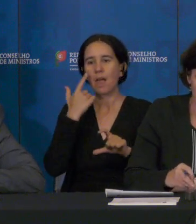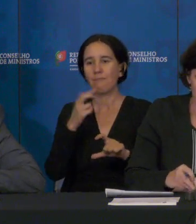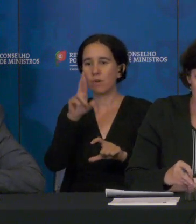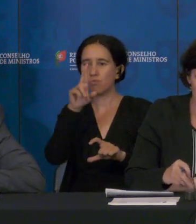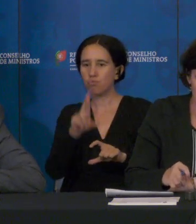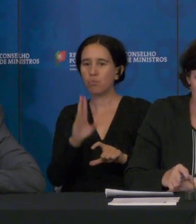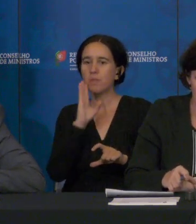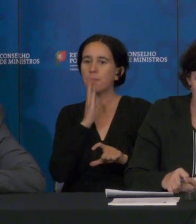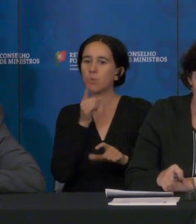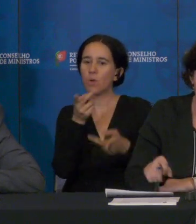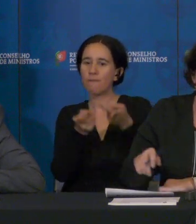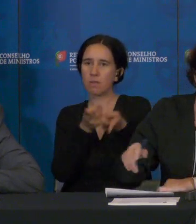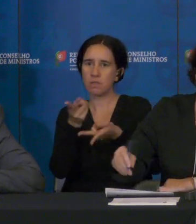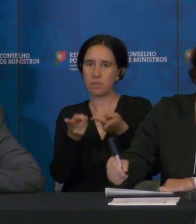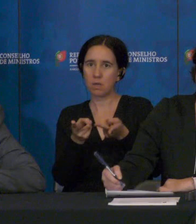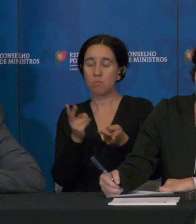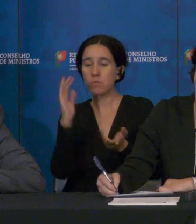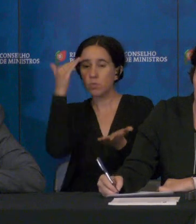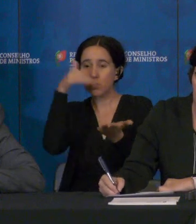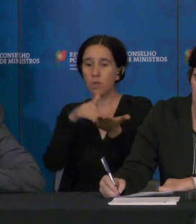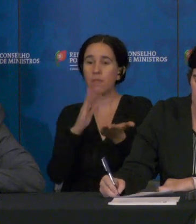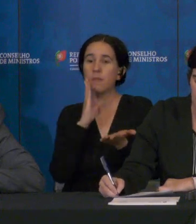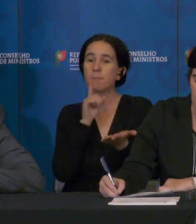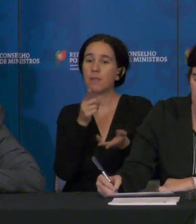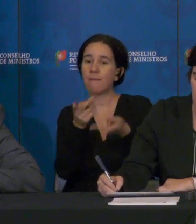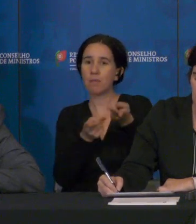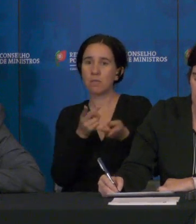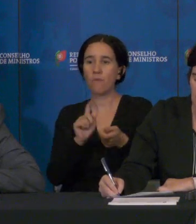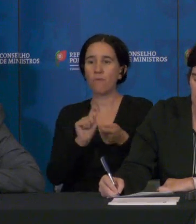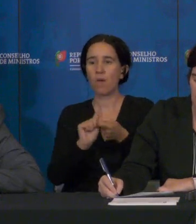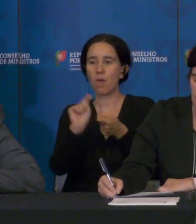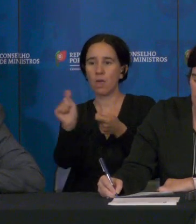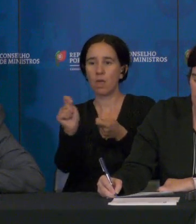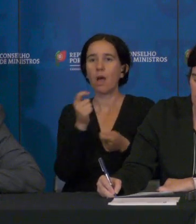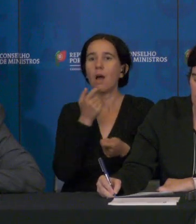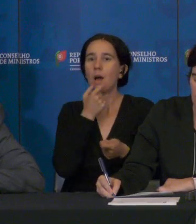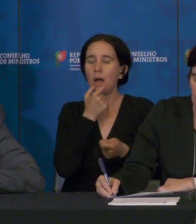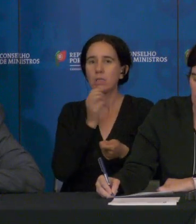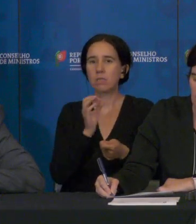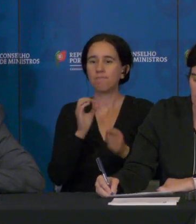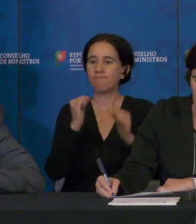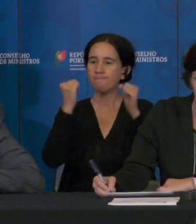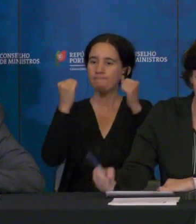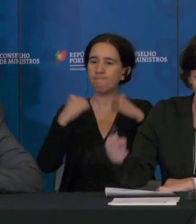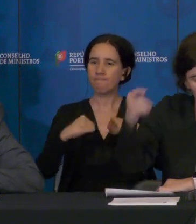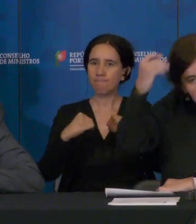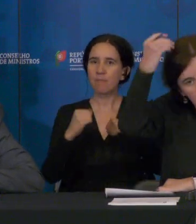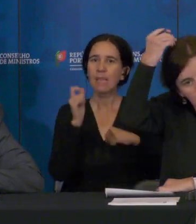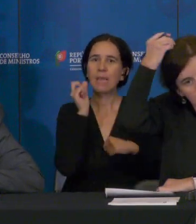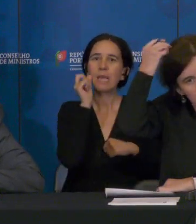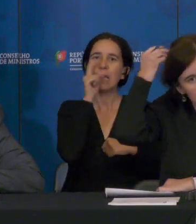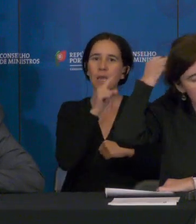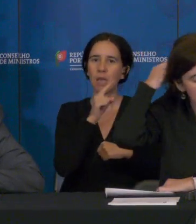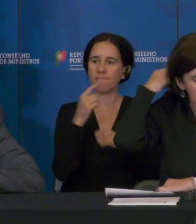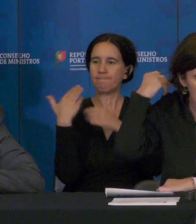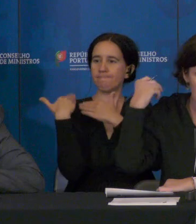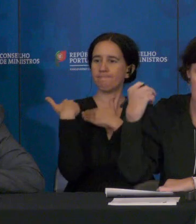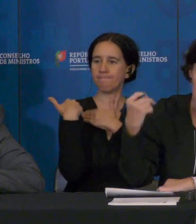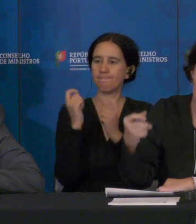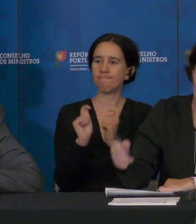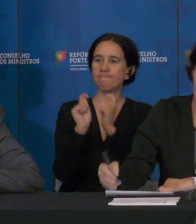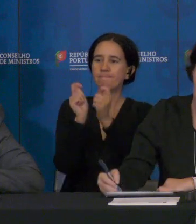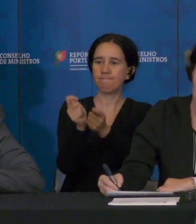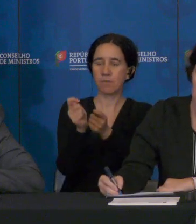dessa avaliação e do resultado dessa avaliação e será paga quando seja definido quem é o titular desta